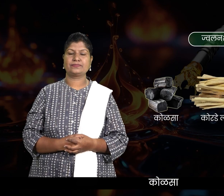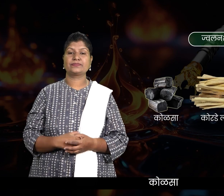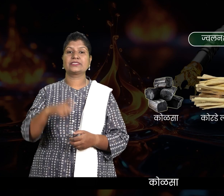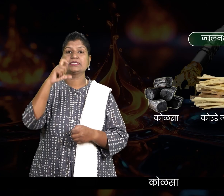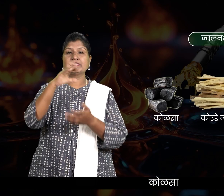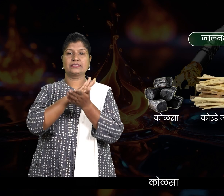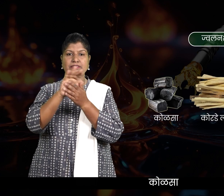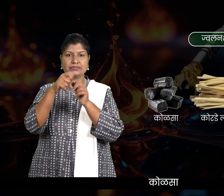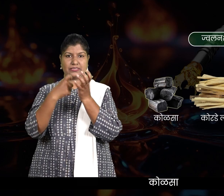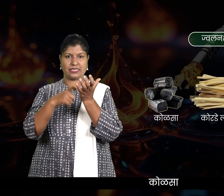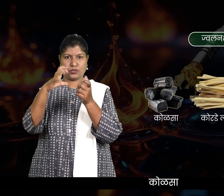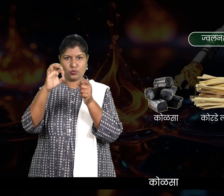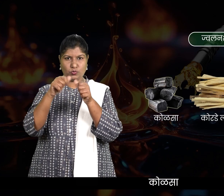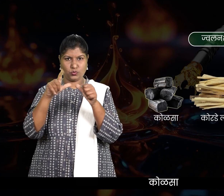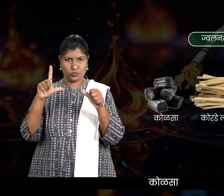कोळसा,